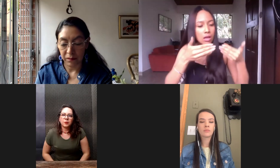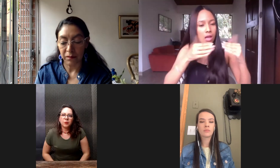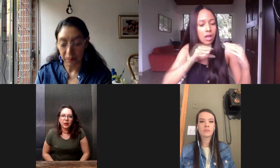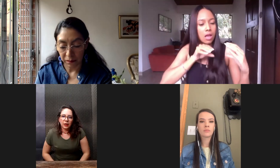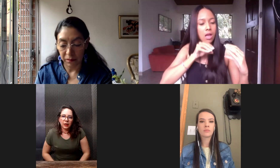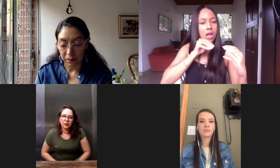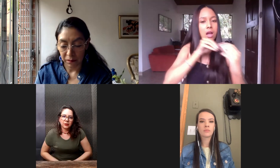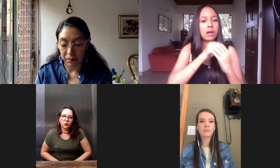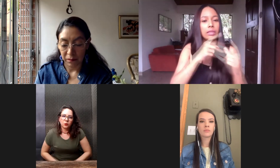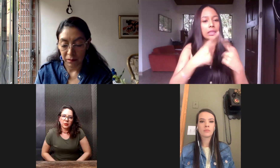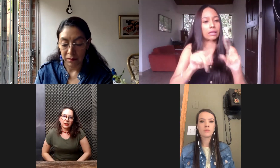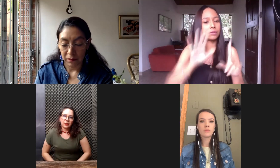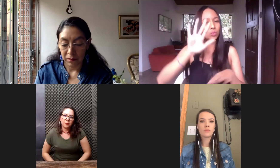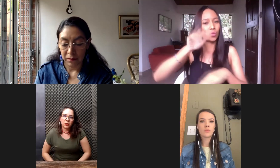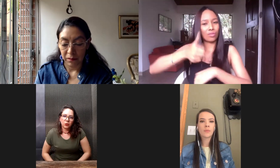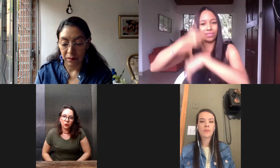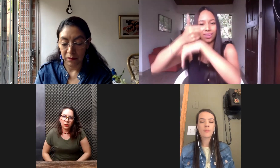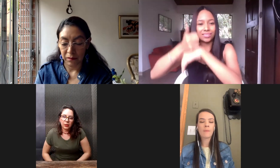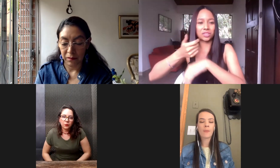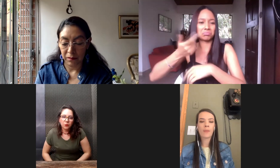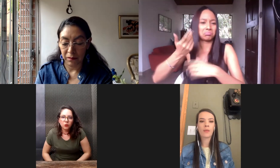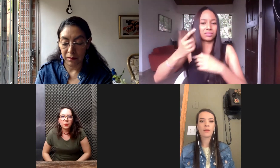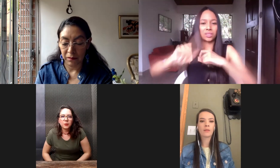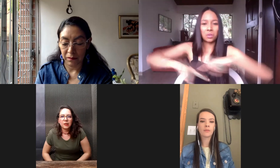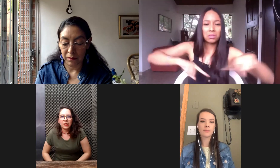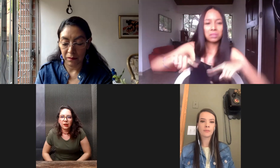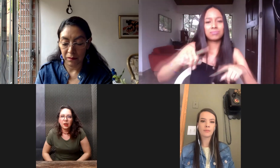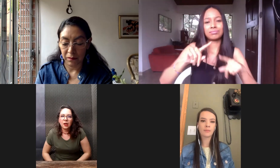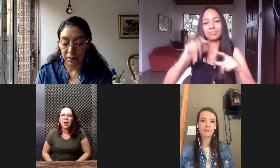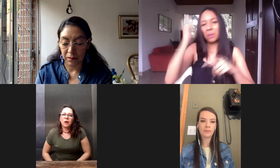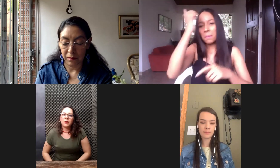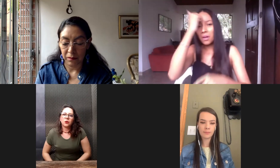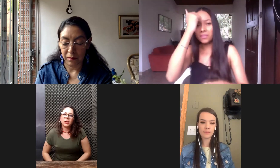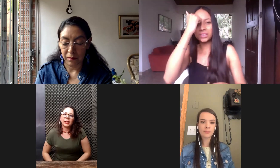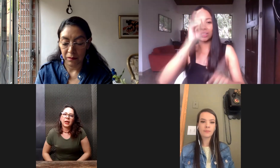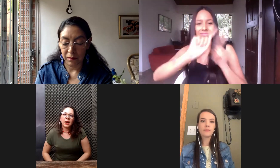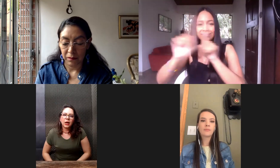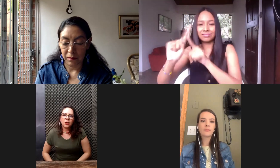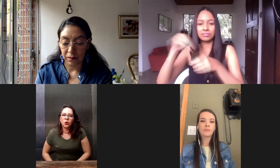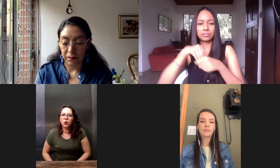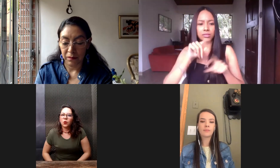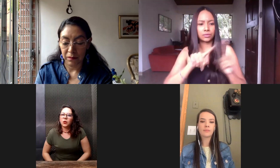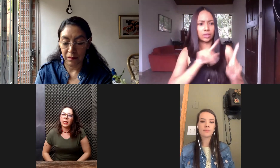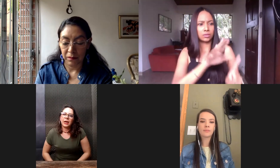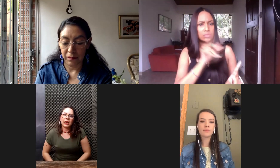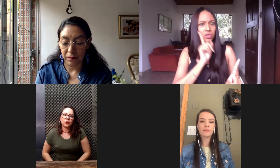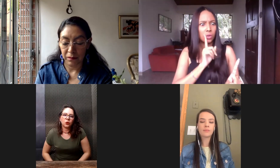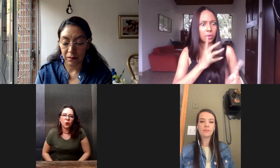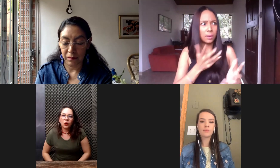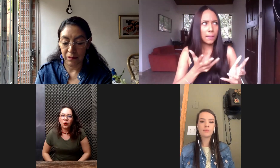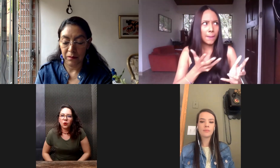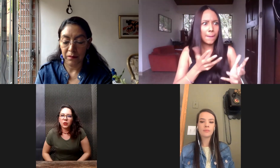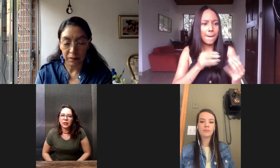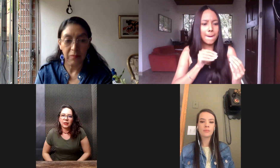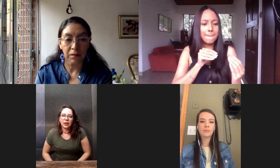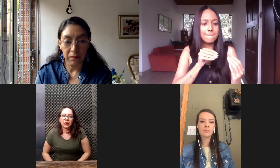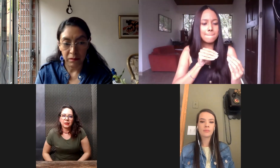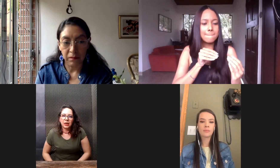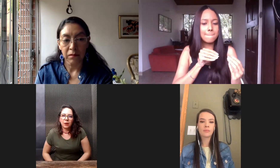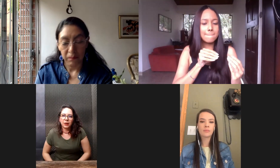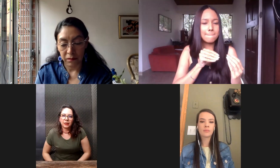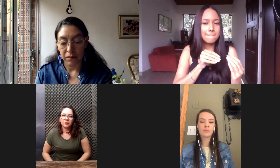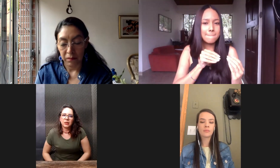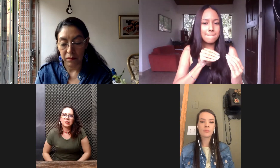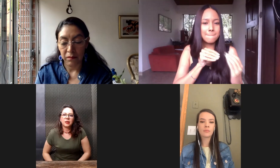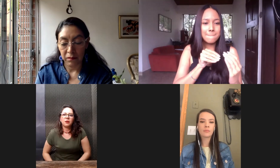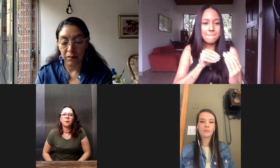esas barreras que se nos presentan, porque todo el tiempo se nos presentan, hablar con el decano, con el rector o con quien tenga que ser en la